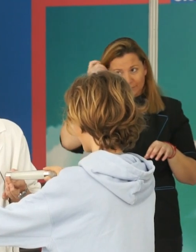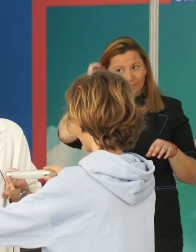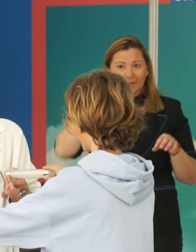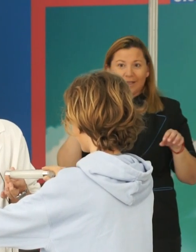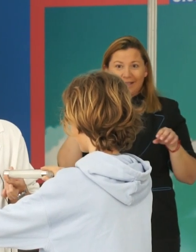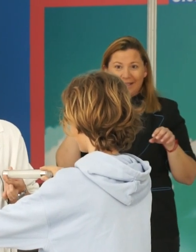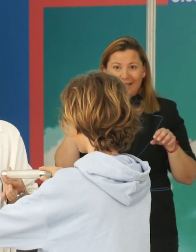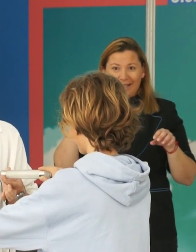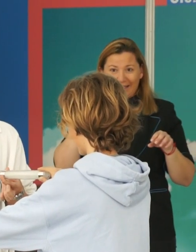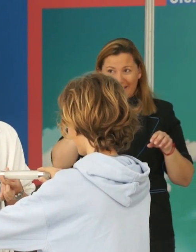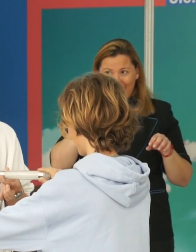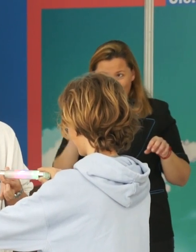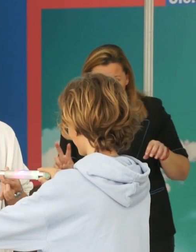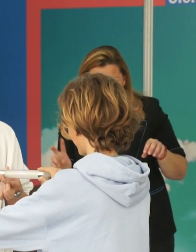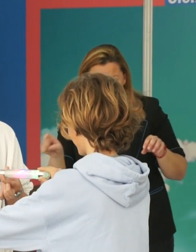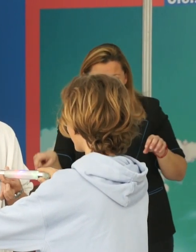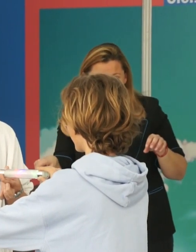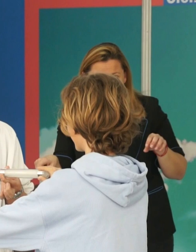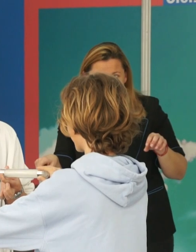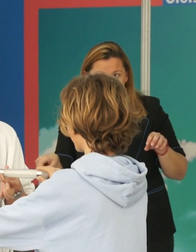¿Le damos el interruptor?